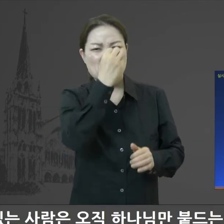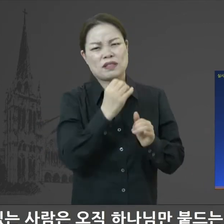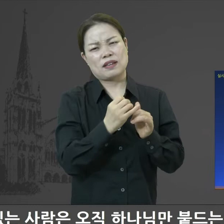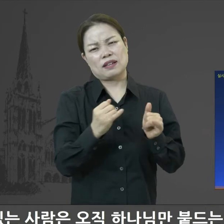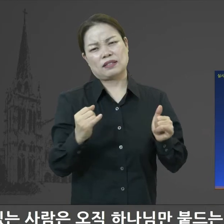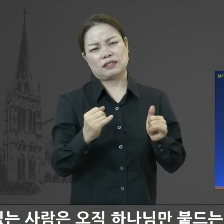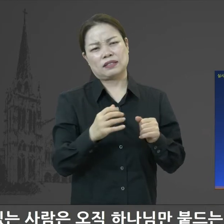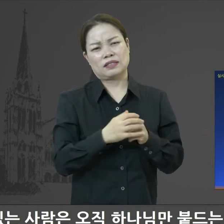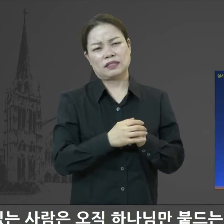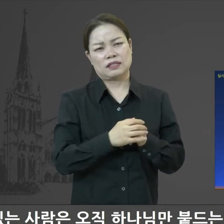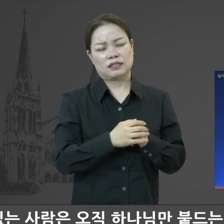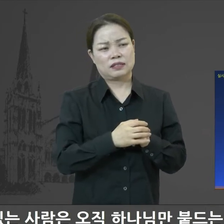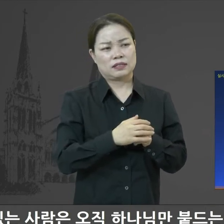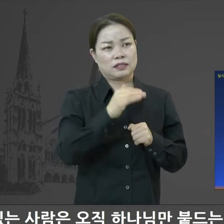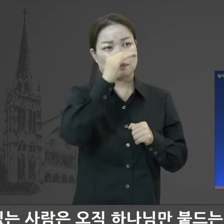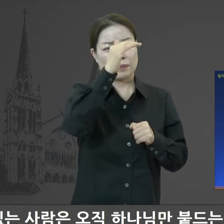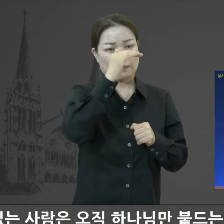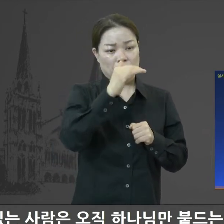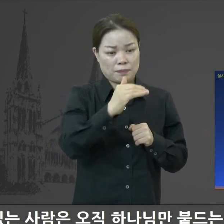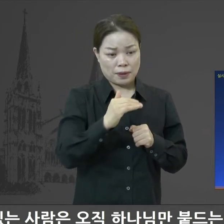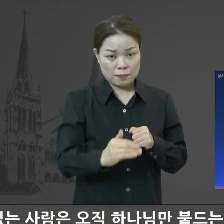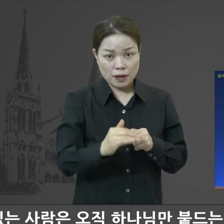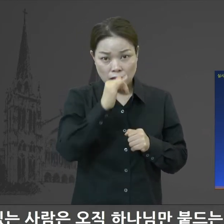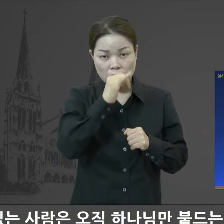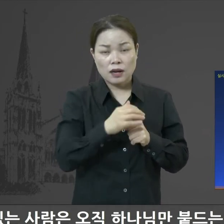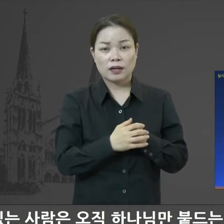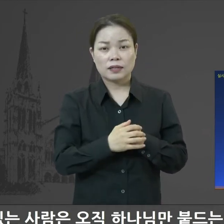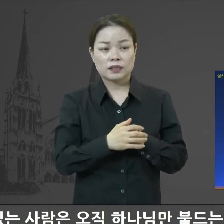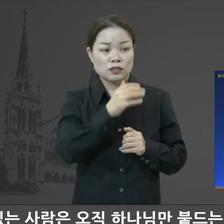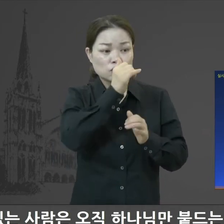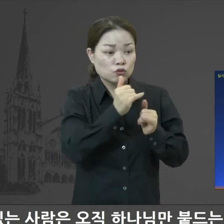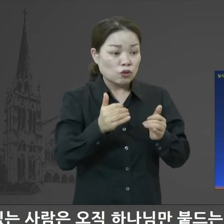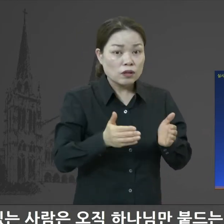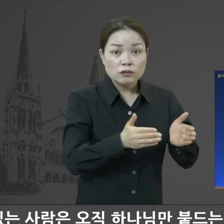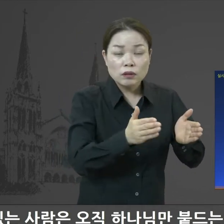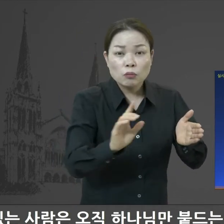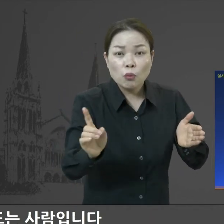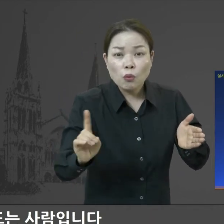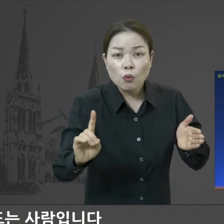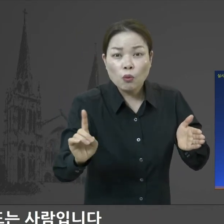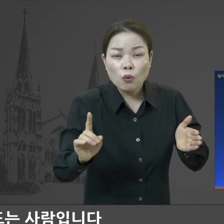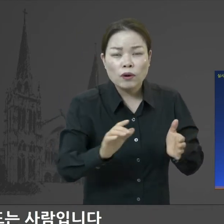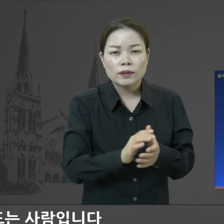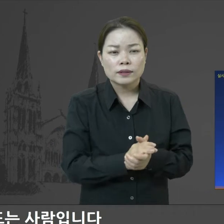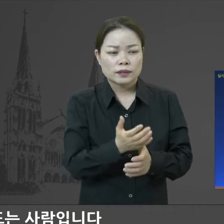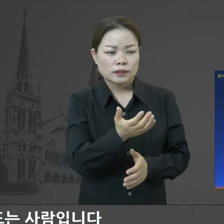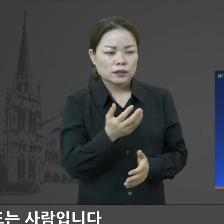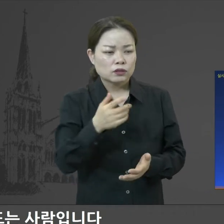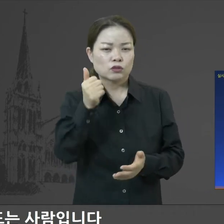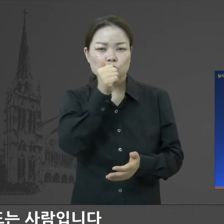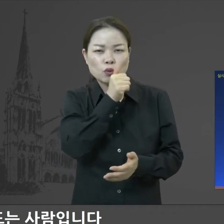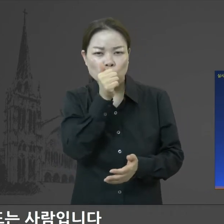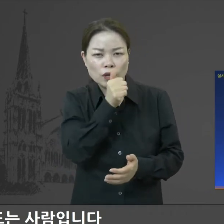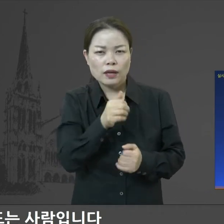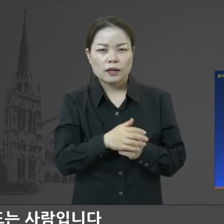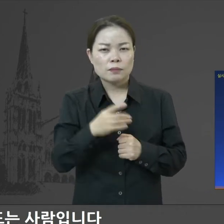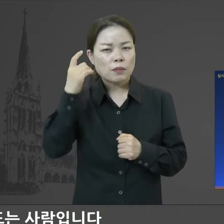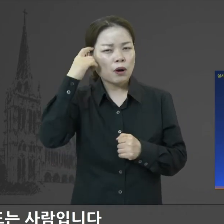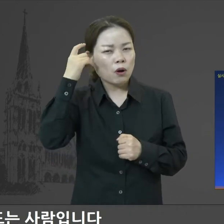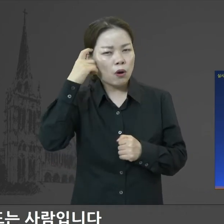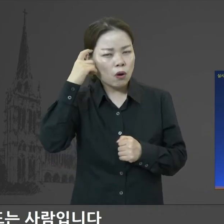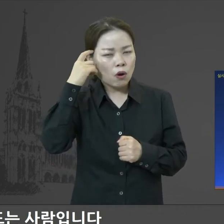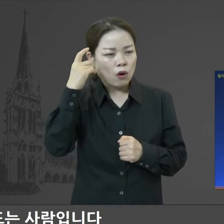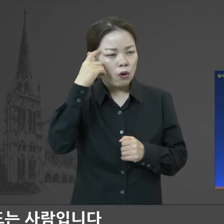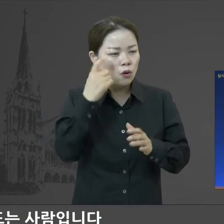이 점층의 구조로 설명합니다. 따라서 죄인의 길이라는 것은 무엇이냐면 앞에 소개한 그 꾀, 머릿속에 있던